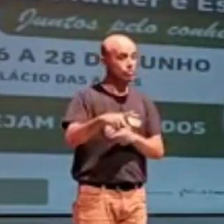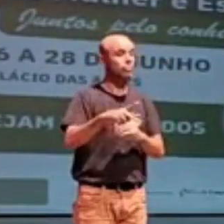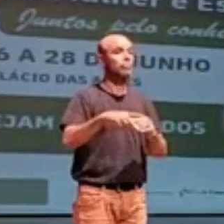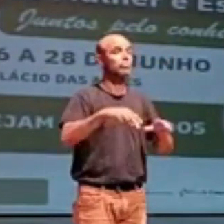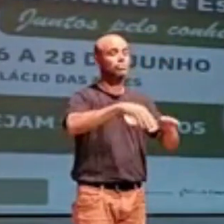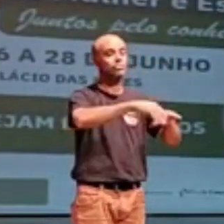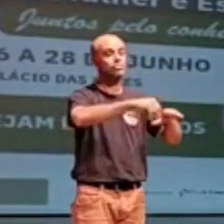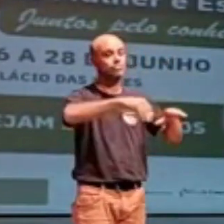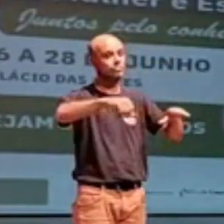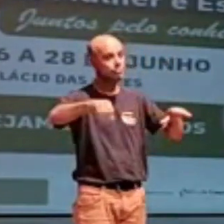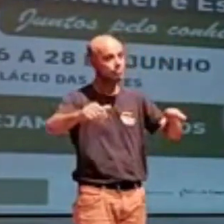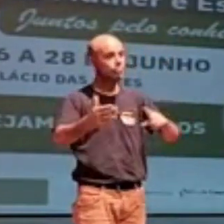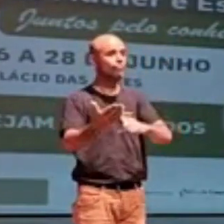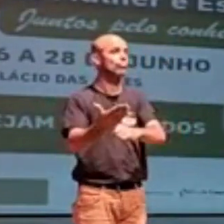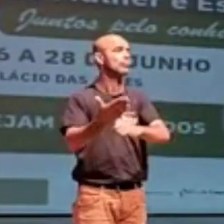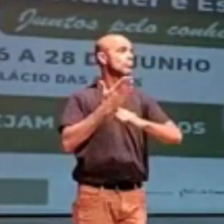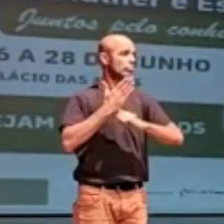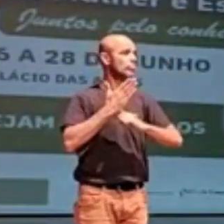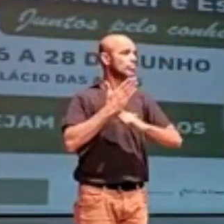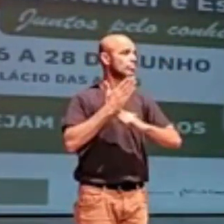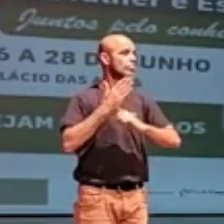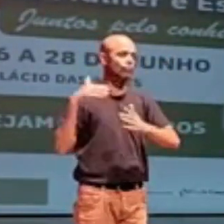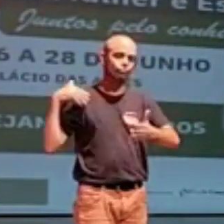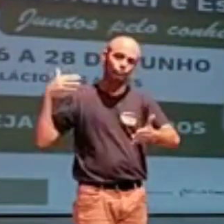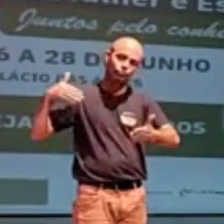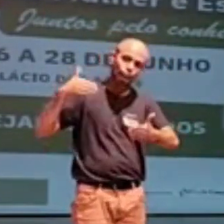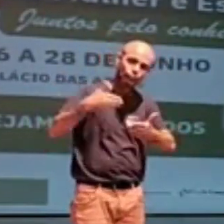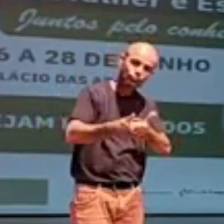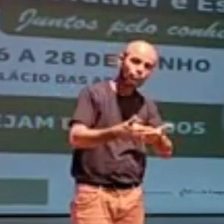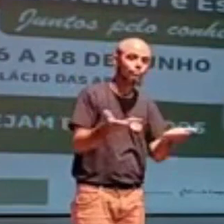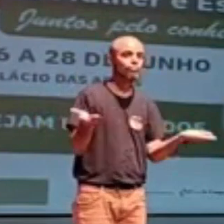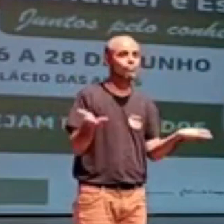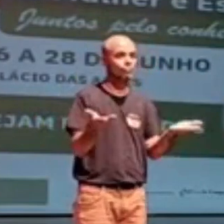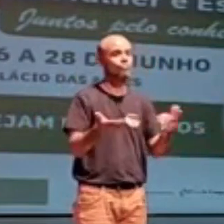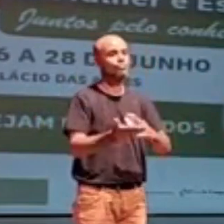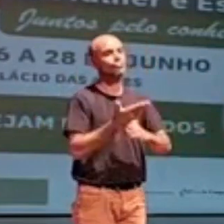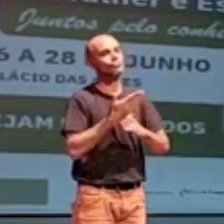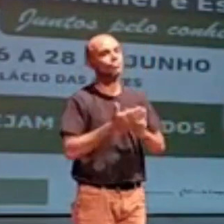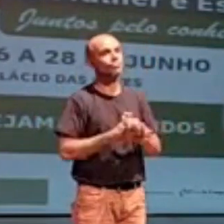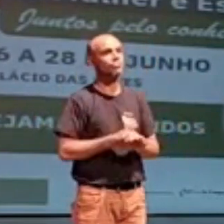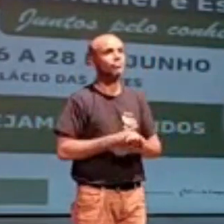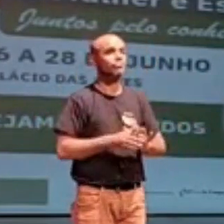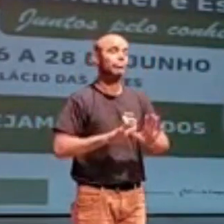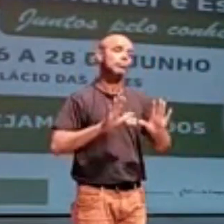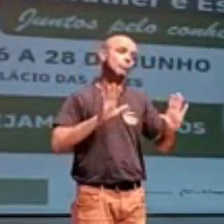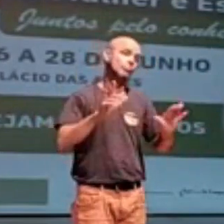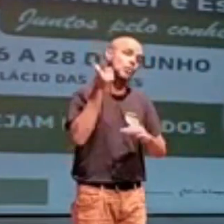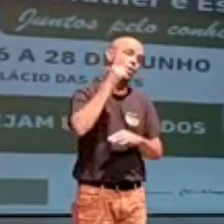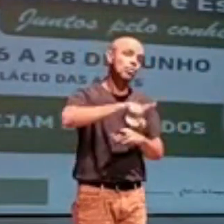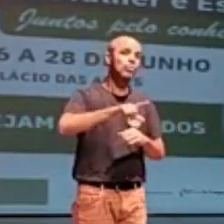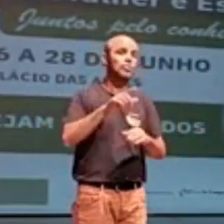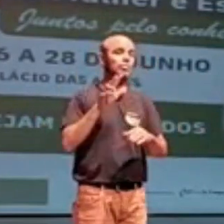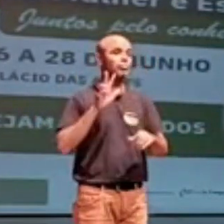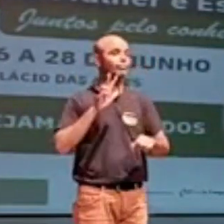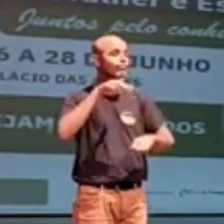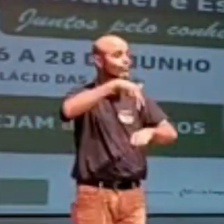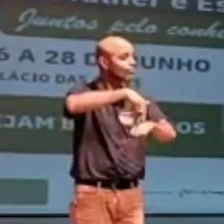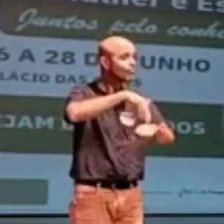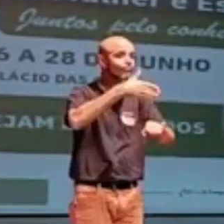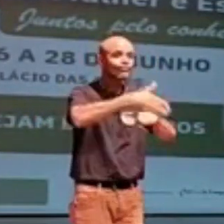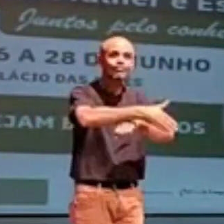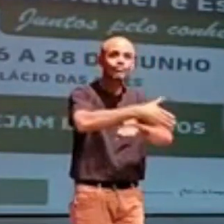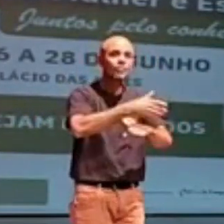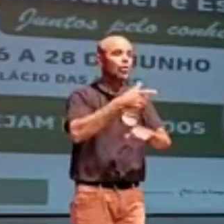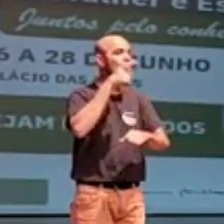Grande que nos ajudaram a chegar até aqui. Embora eles ainda não conseguiram vir, porque ontem foi dia